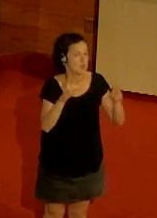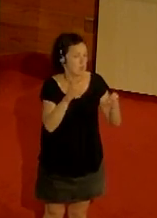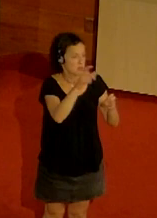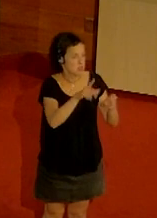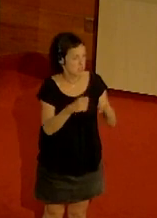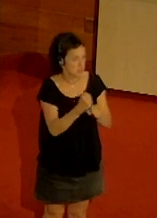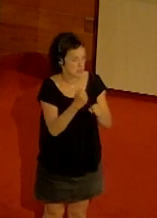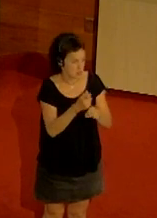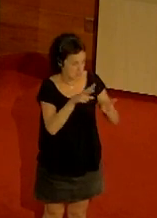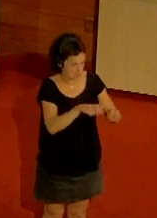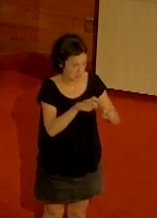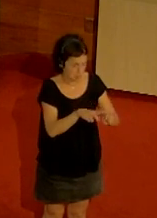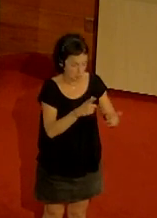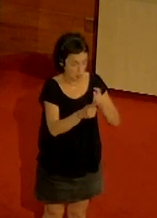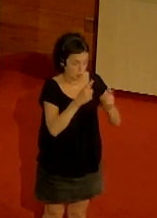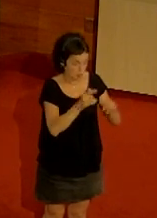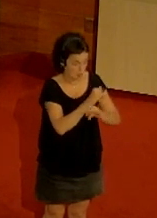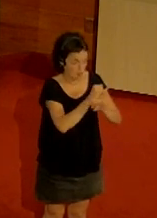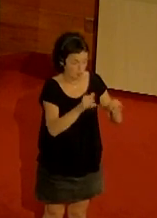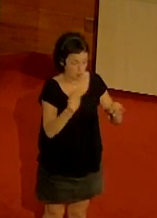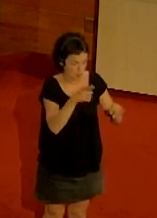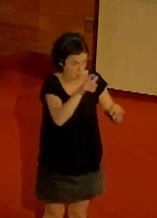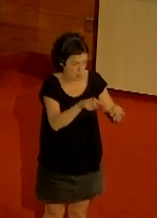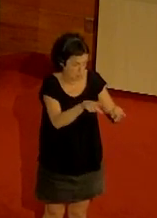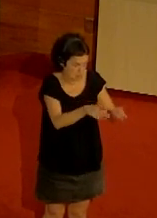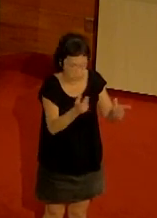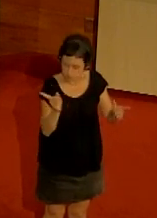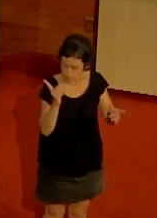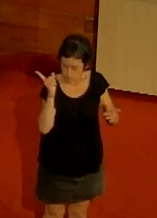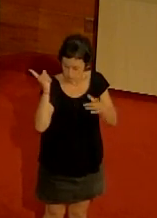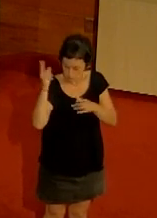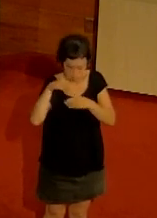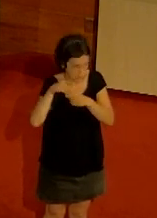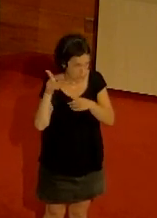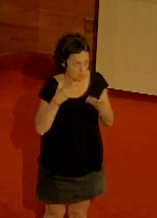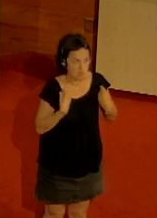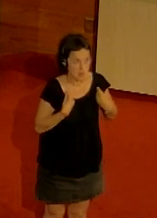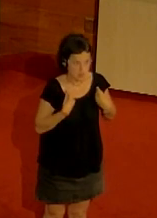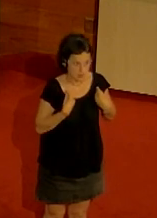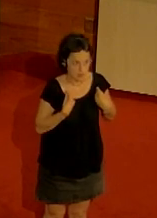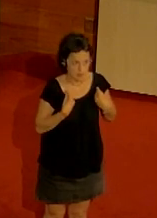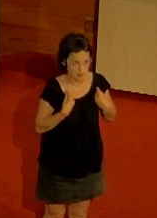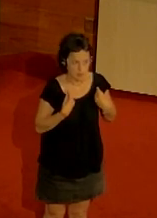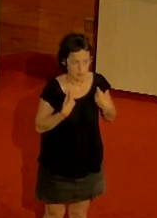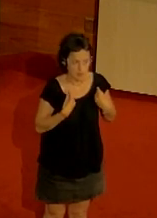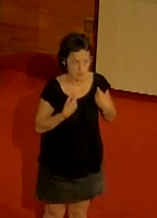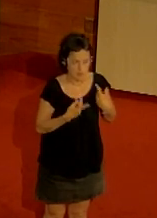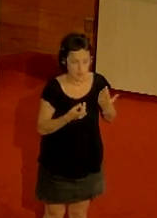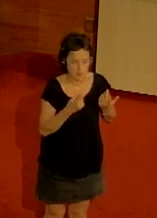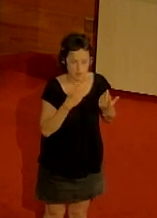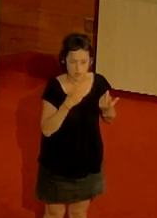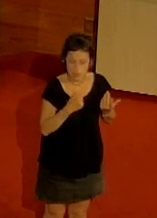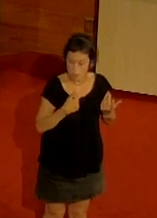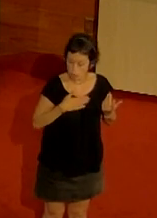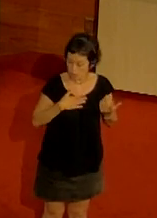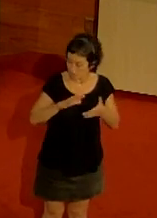hablando con uno de ellos, de los que vivía aquí, una de las personas que vivía aquí, le decía, es que yo cuando le enseño fotos a mis amigos me dicen,